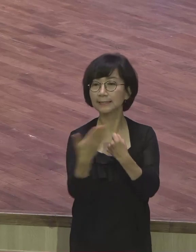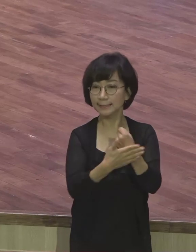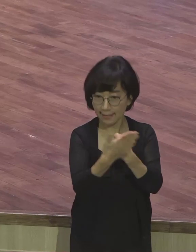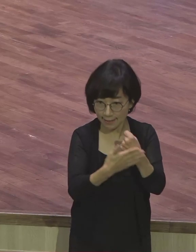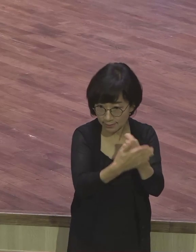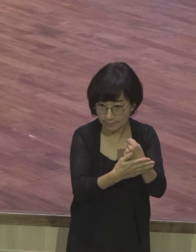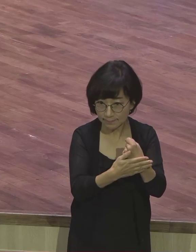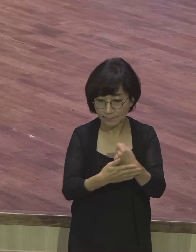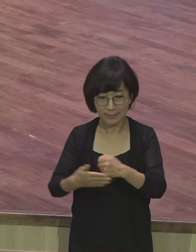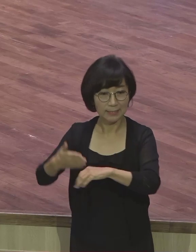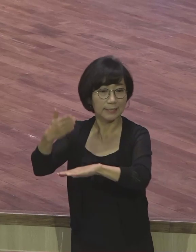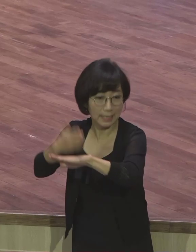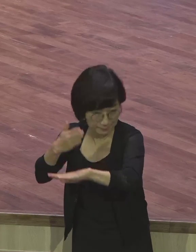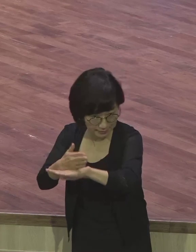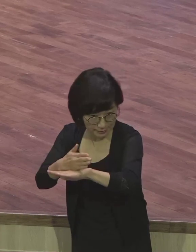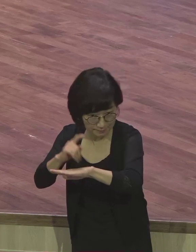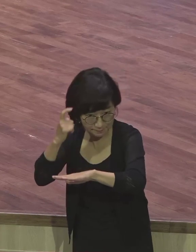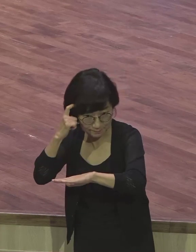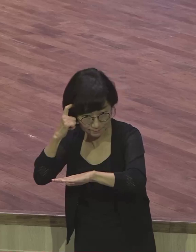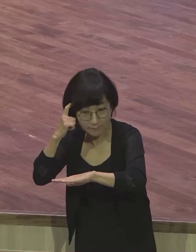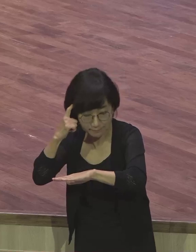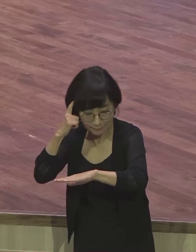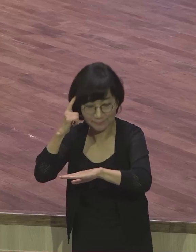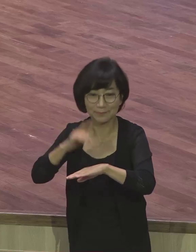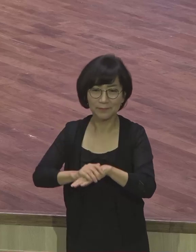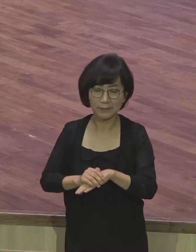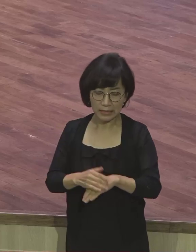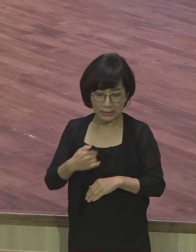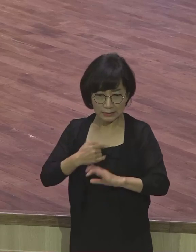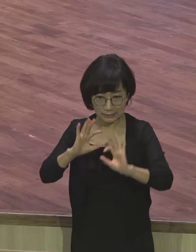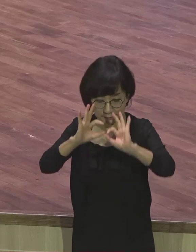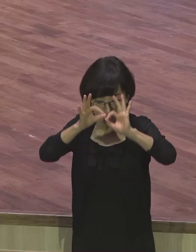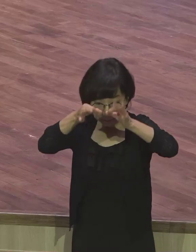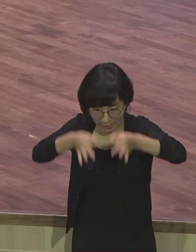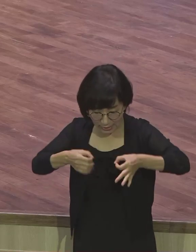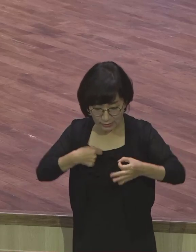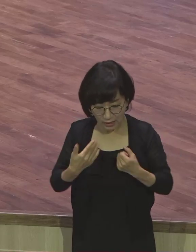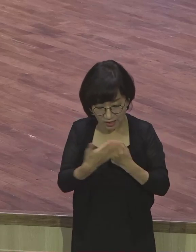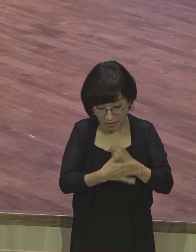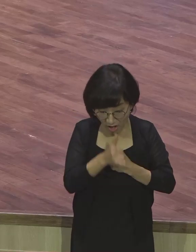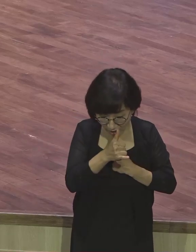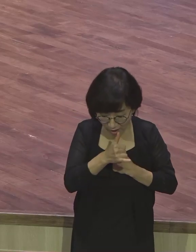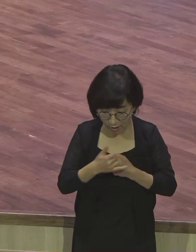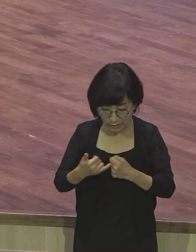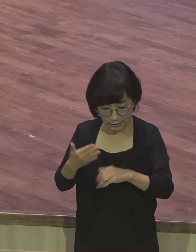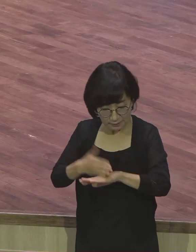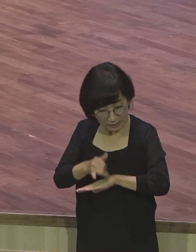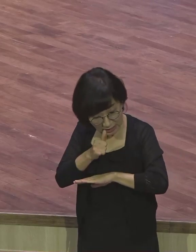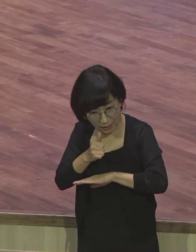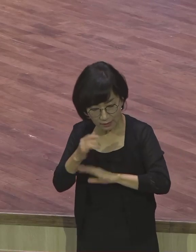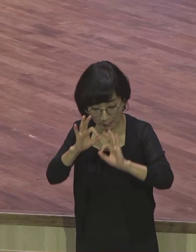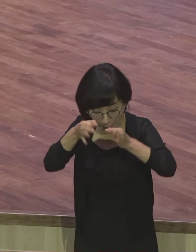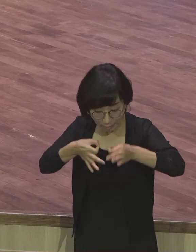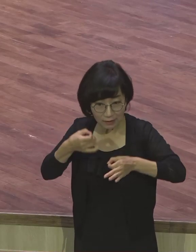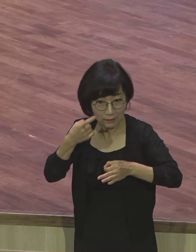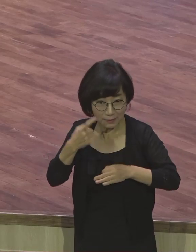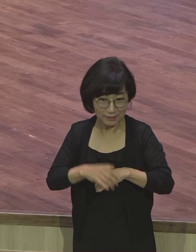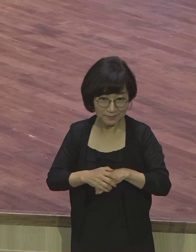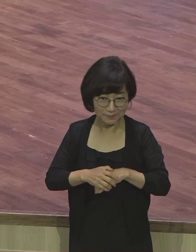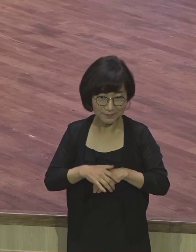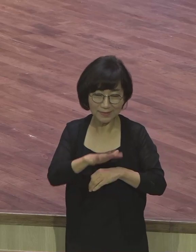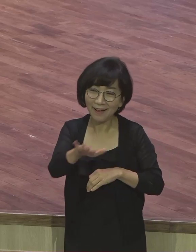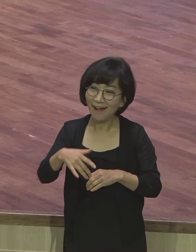감사 의식. 그것이 내가 삶 속에서 있나 없나 점검해 보세요. 교회 나와서 성도를 만날 때